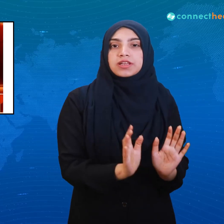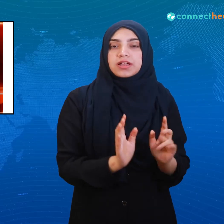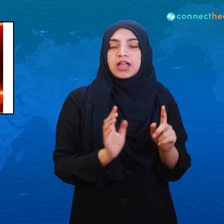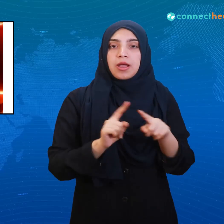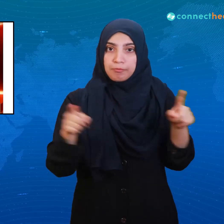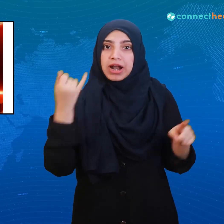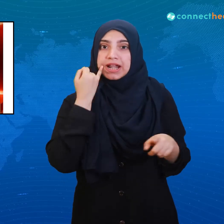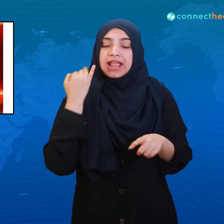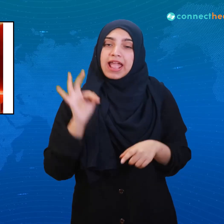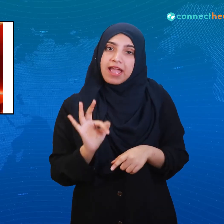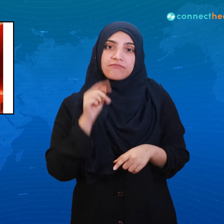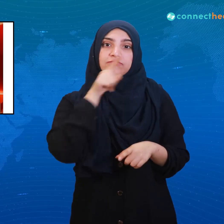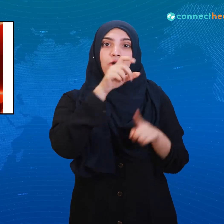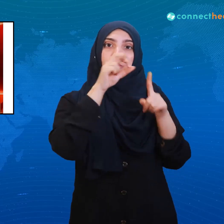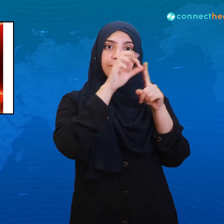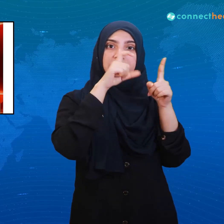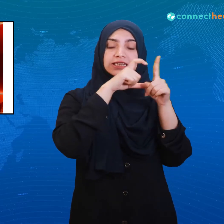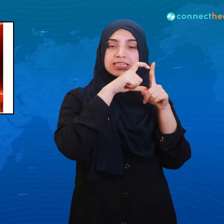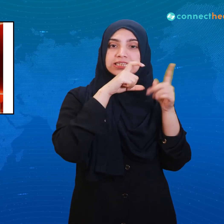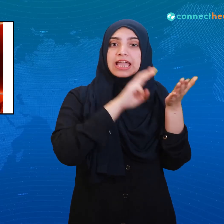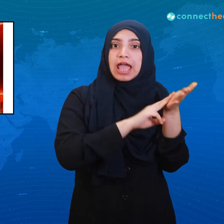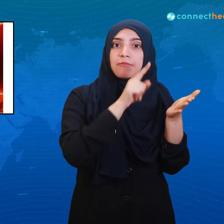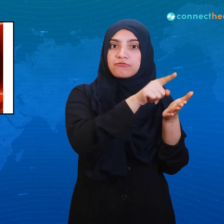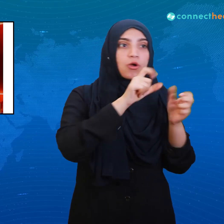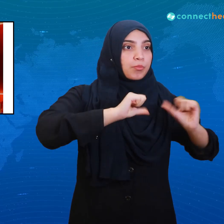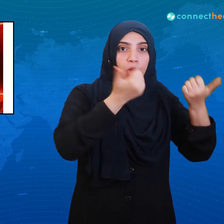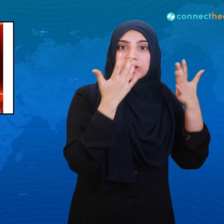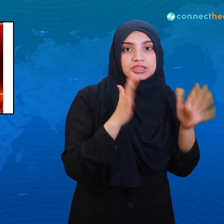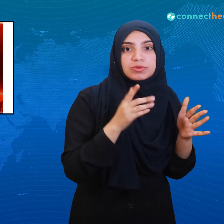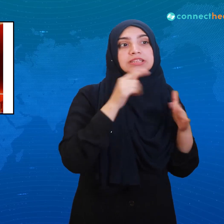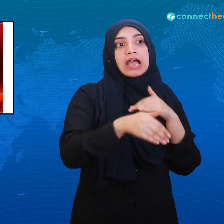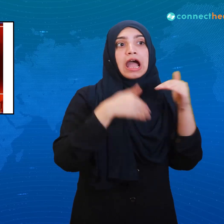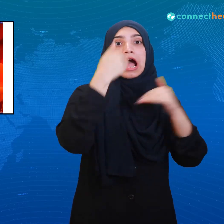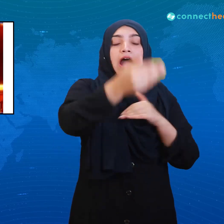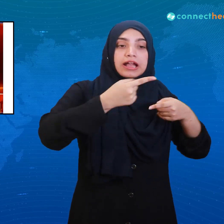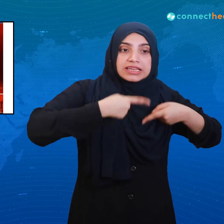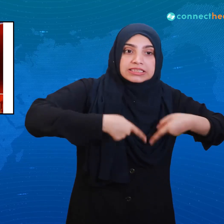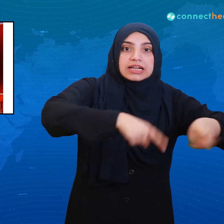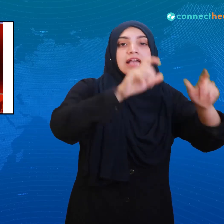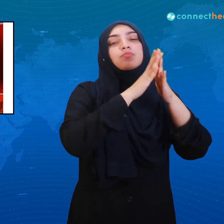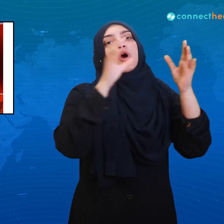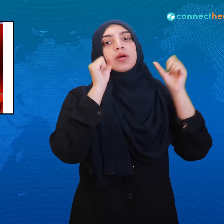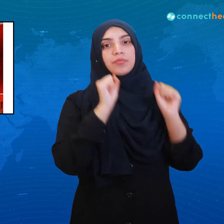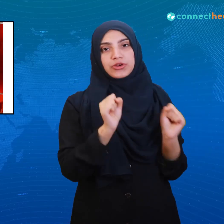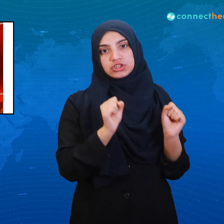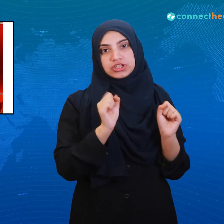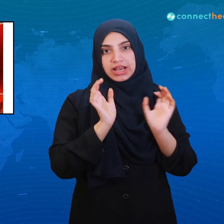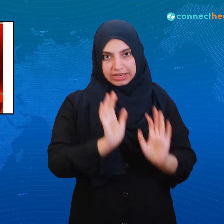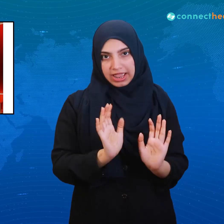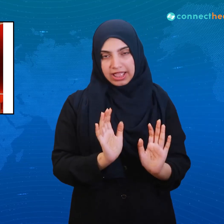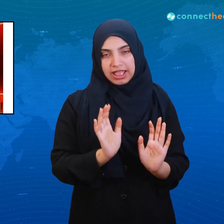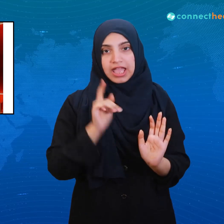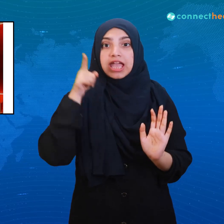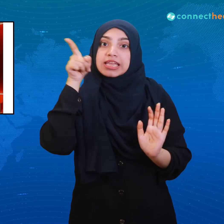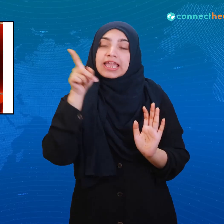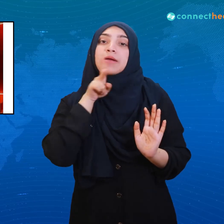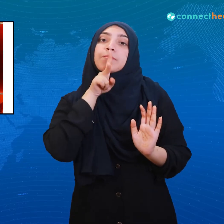अगर अदम एतमाद कामयाब नहीं होती तो आपका अगला रास्ता बहुत सख्त होगा। ये एक